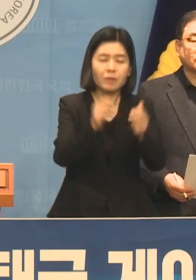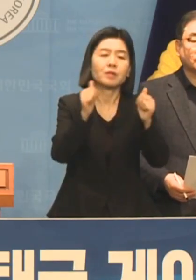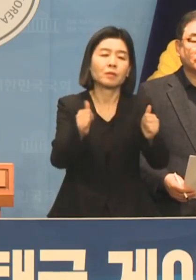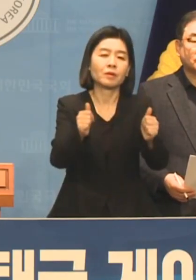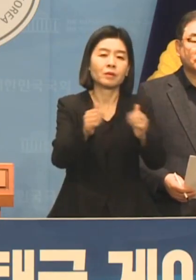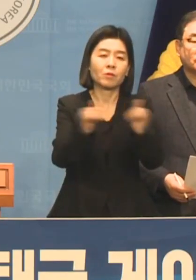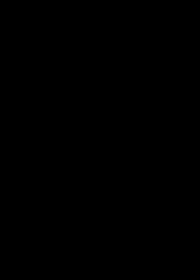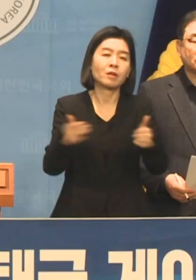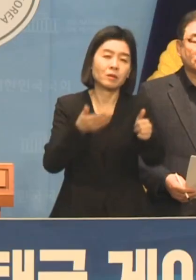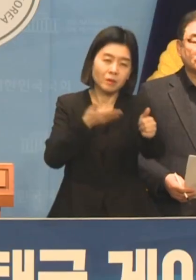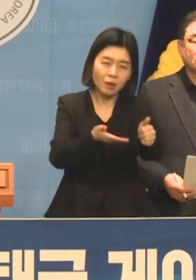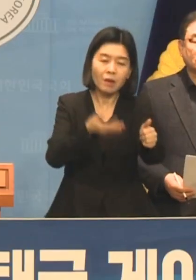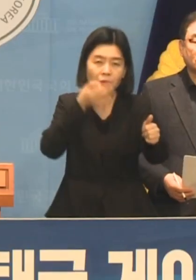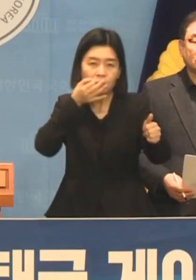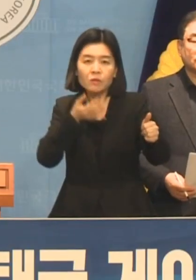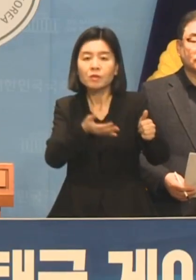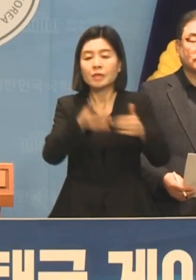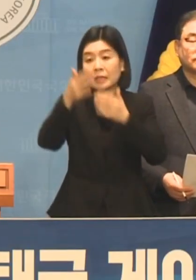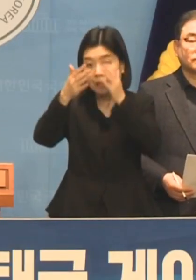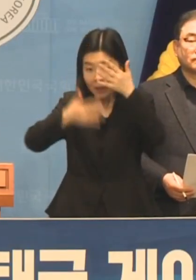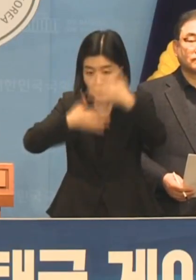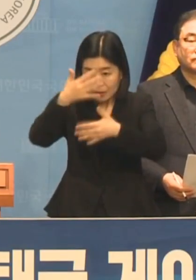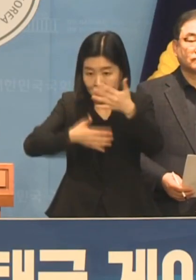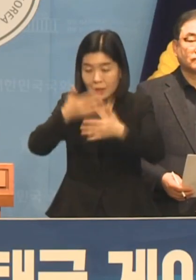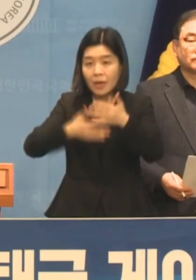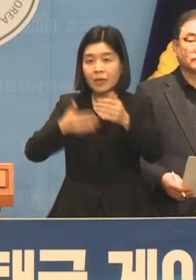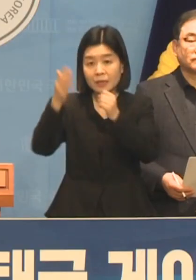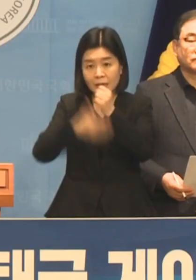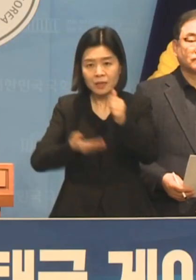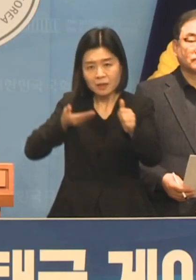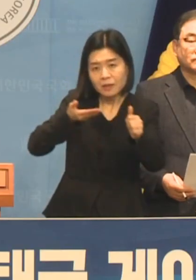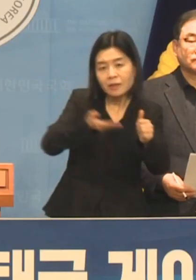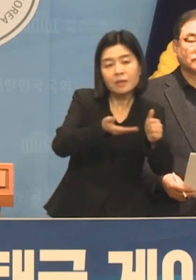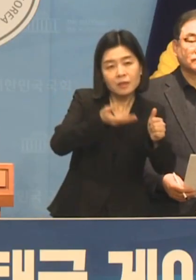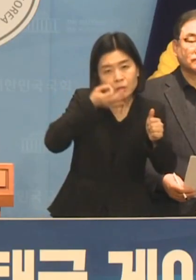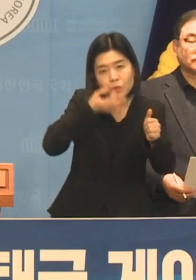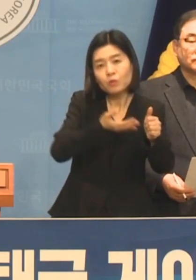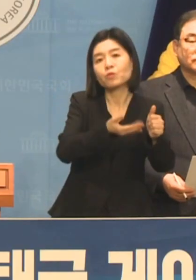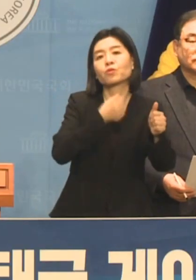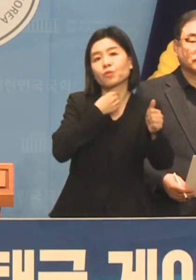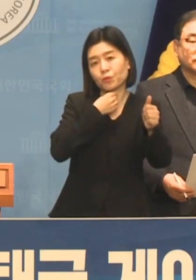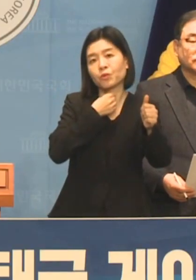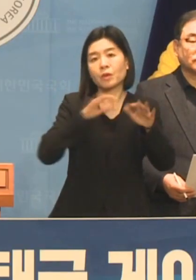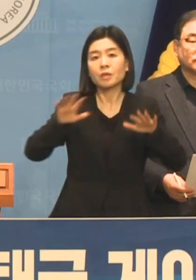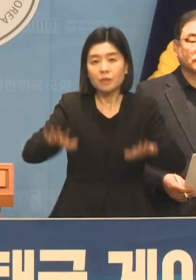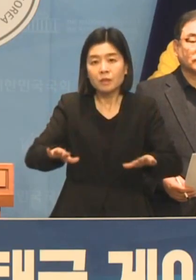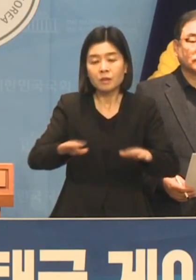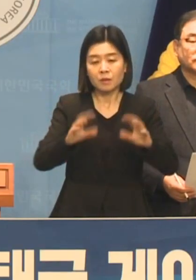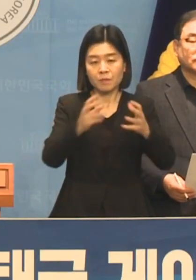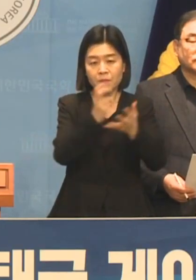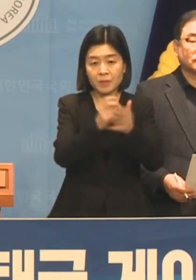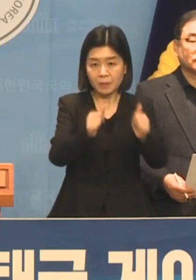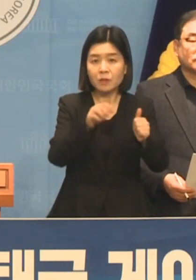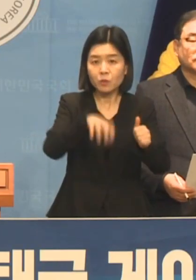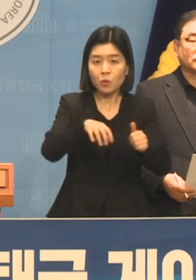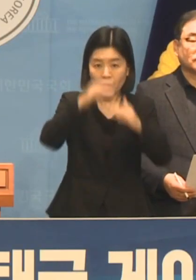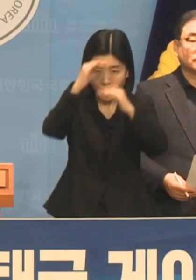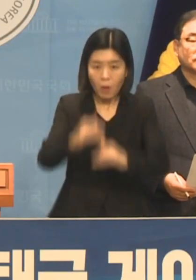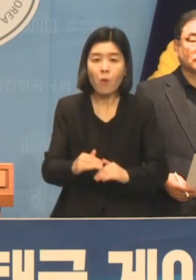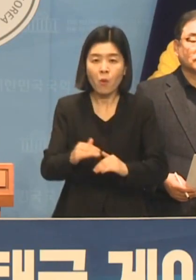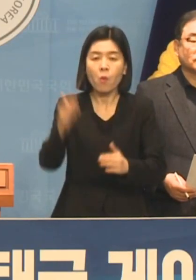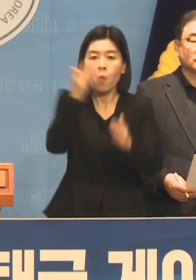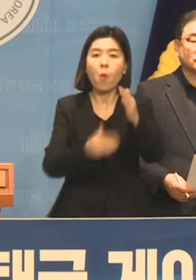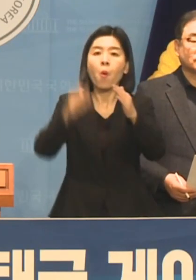재판관들께 이 사진과 영상이 전달되길 바라며 저희는 헌법재판소에 이 내용을